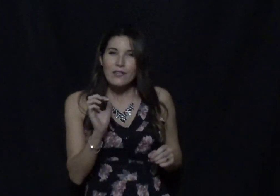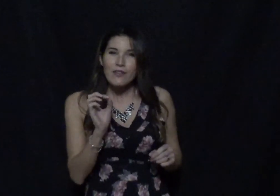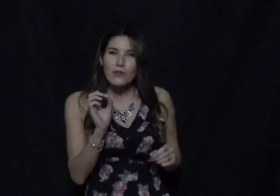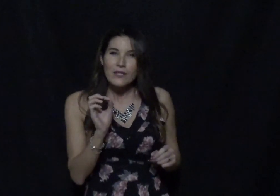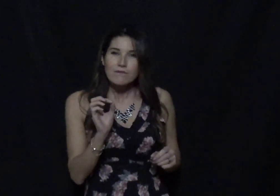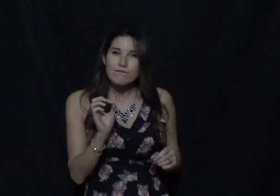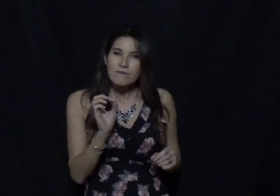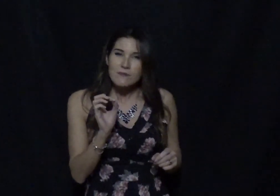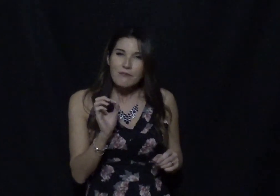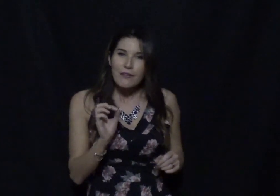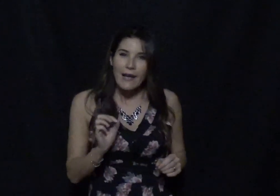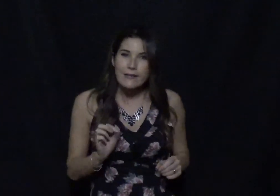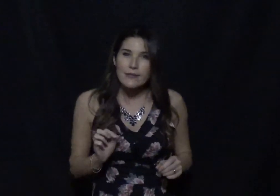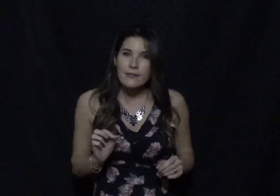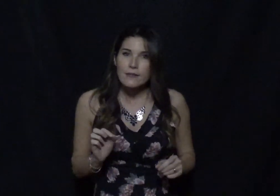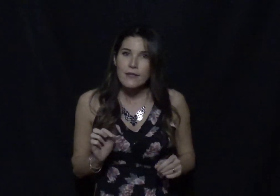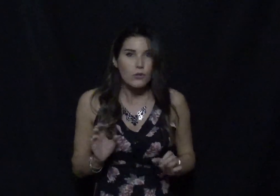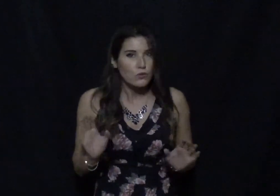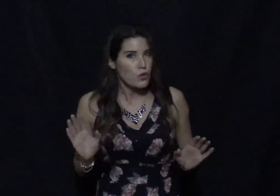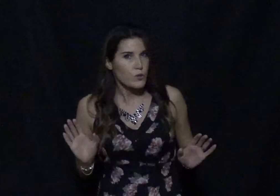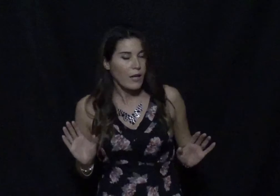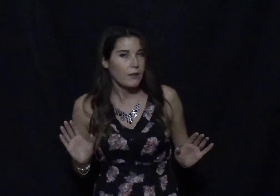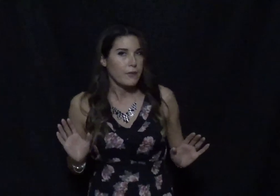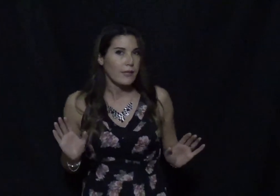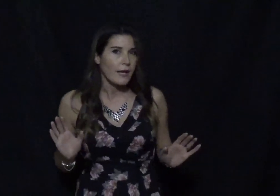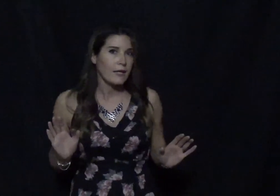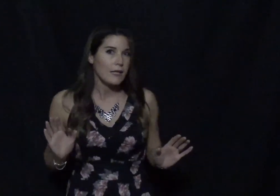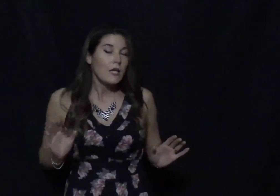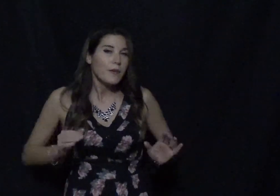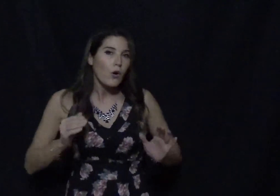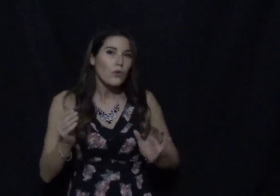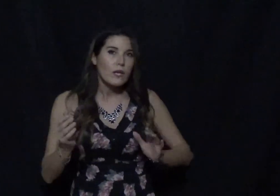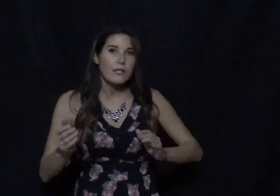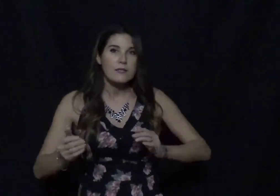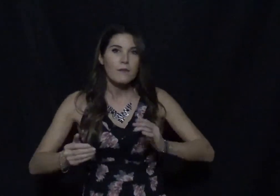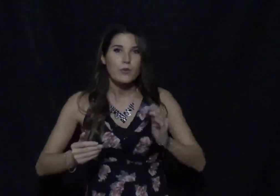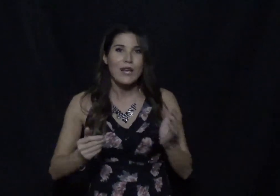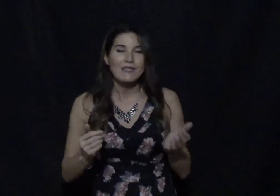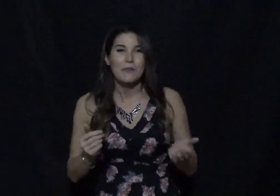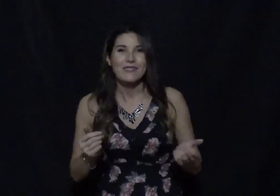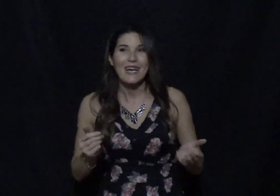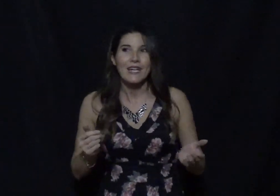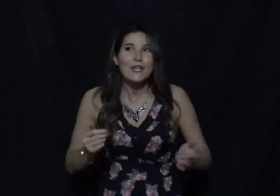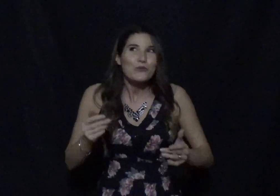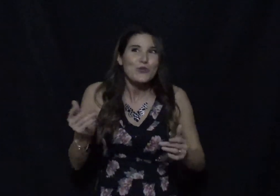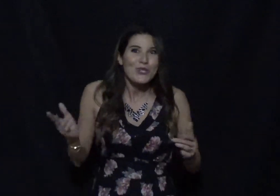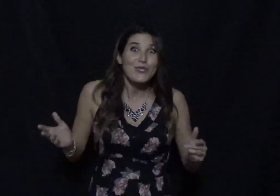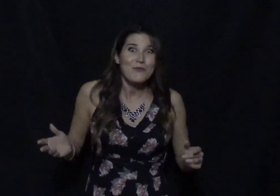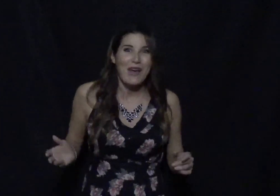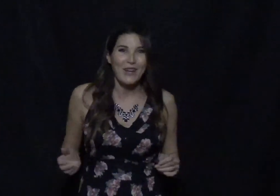valori differenti. Ecco, io non so spiegare perché, eh? Però una viene sempre usata per indicare tutto ciò che c'è di bello e